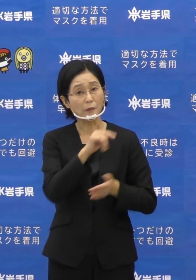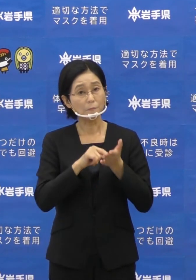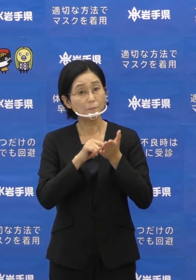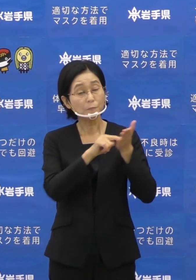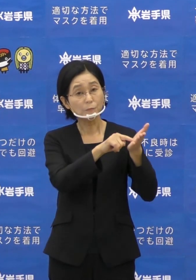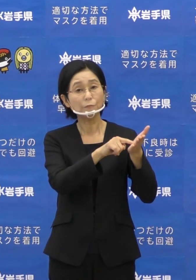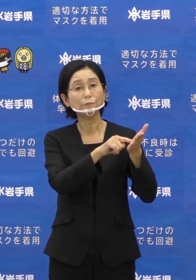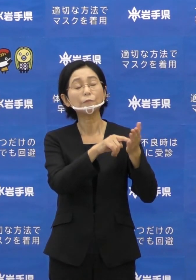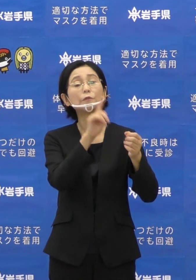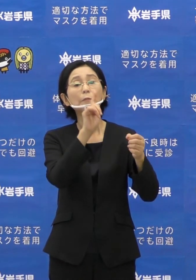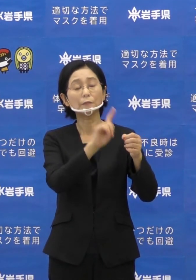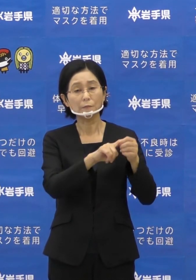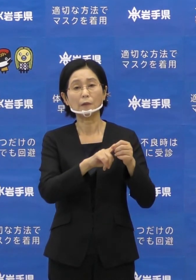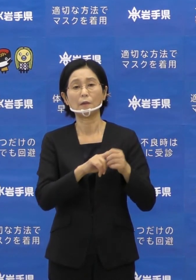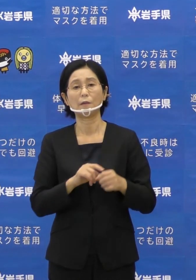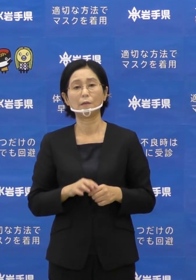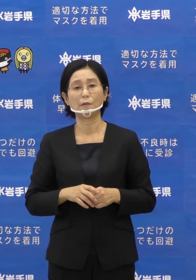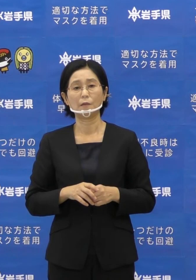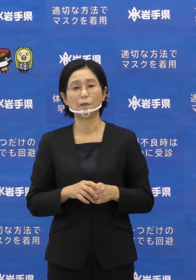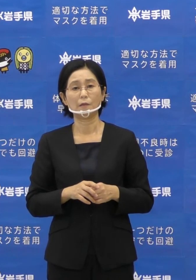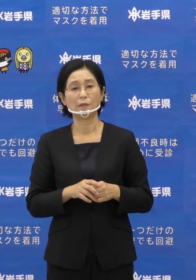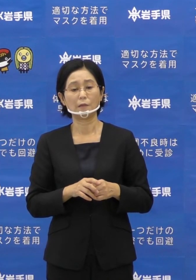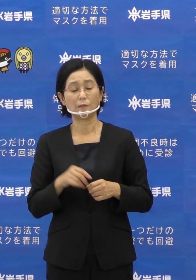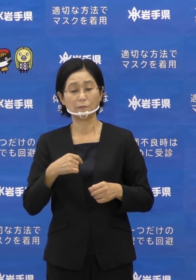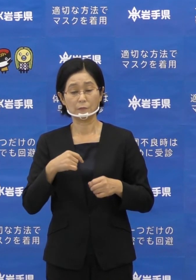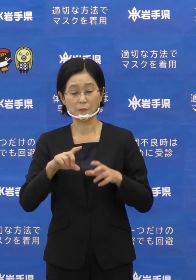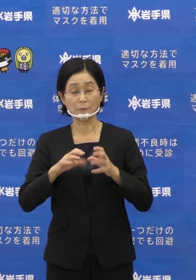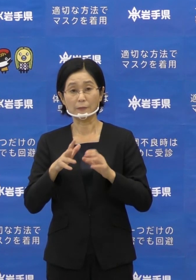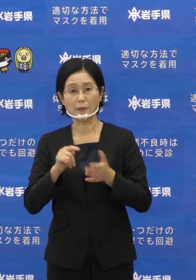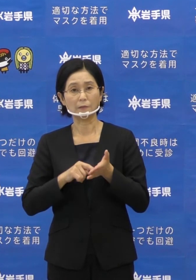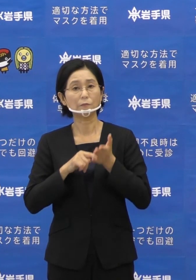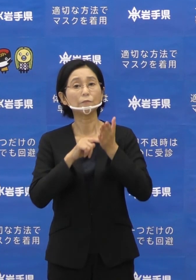、要請して直ちに